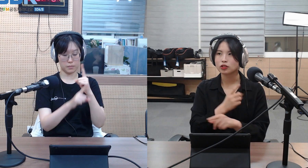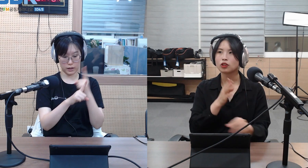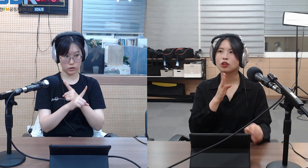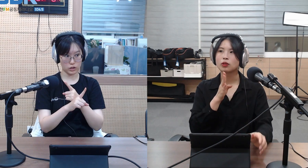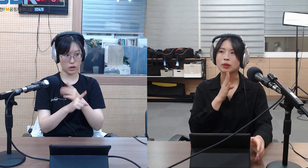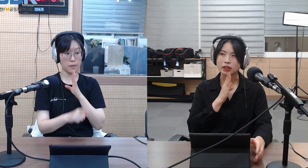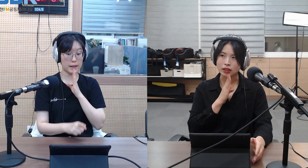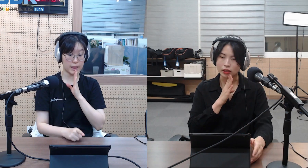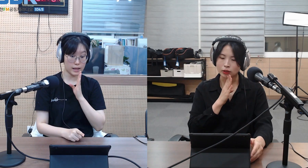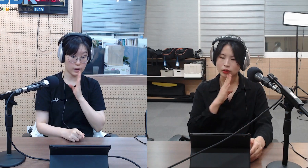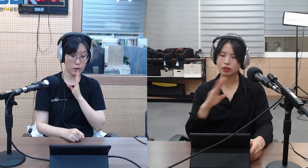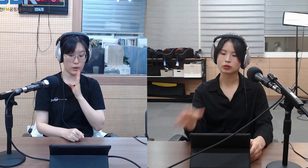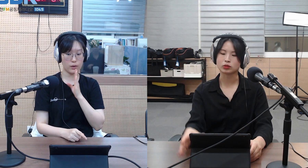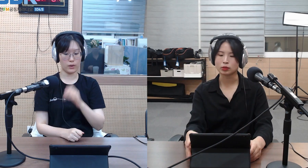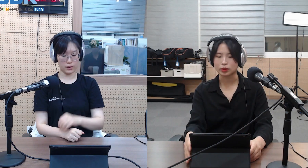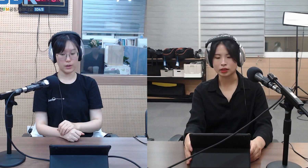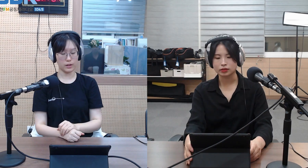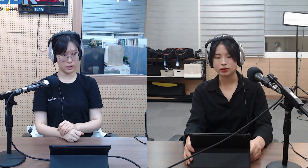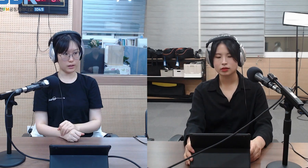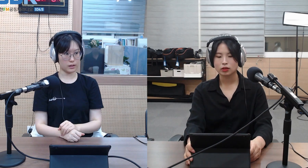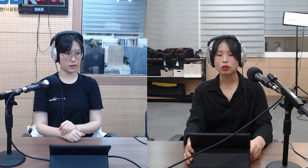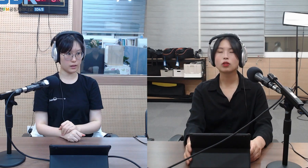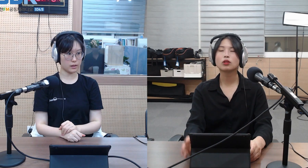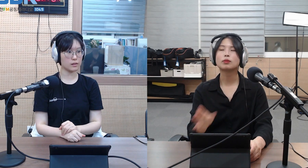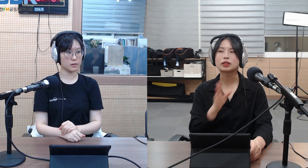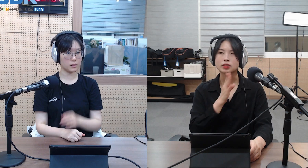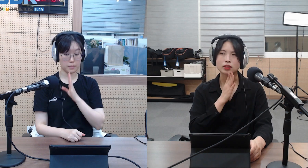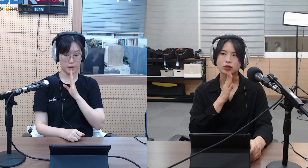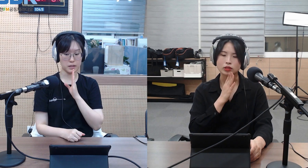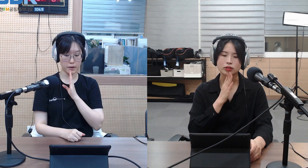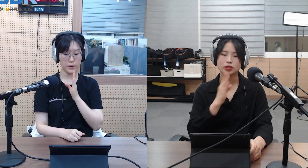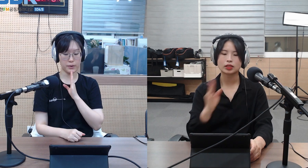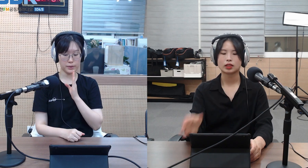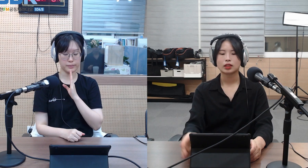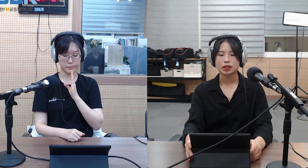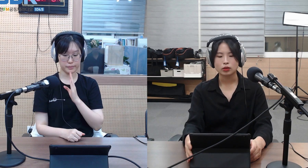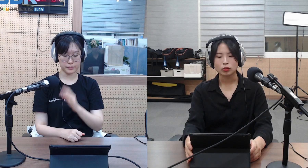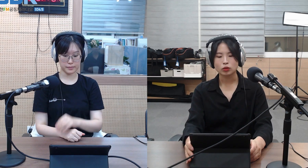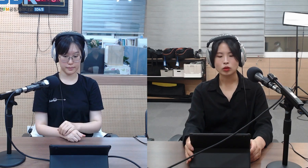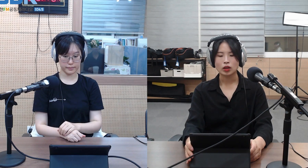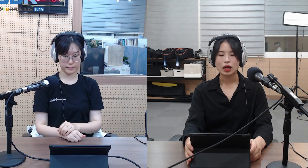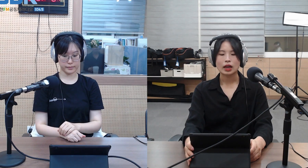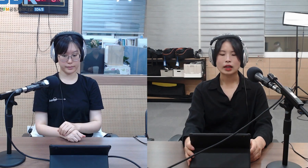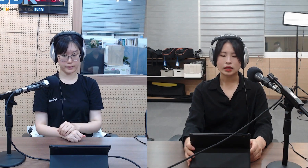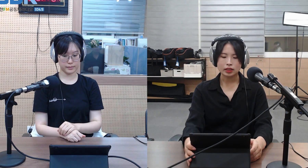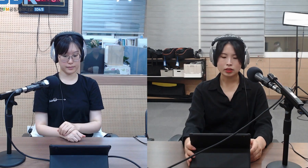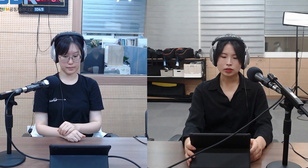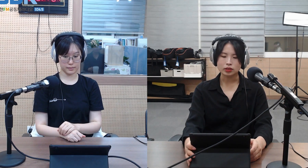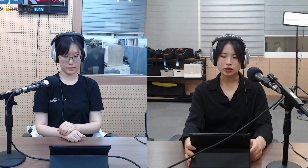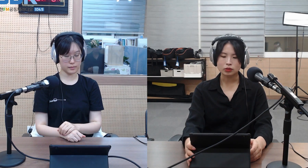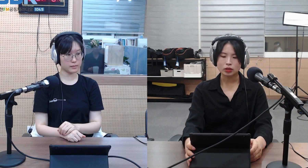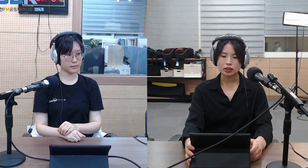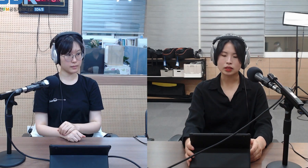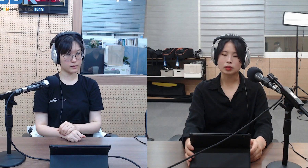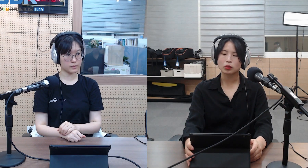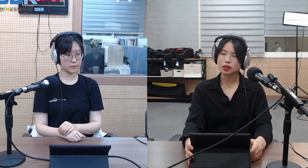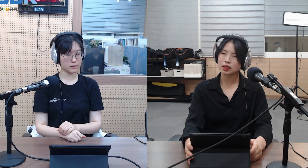거 맞나요? 라고 물어봐요. 맞아요. 하고 안에서 드시고 가시나요?